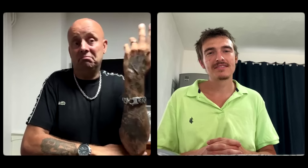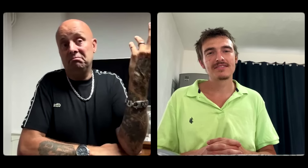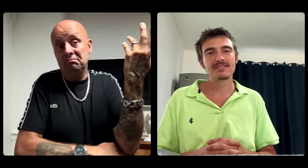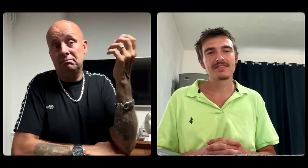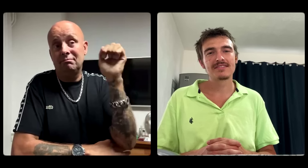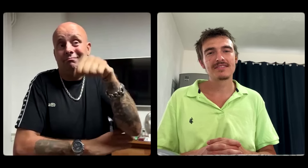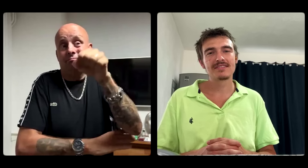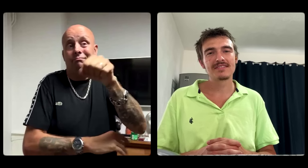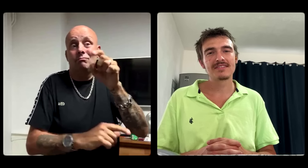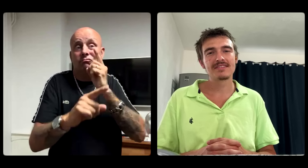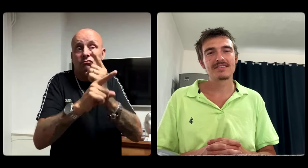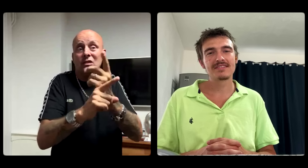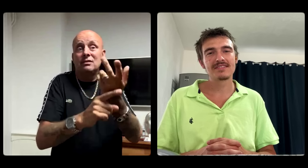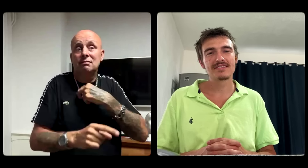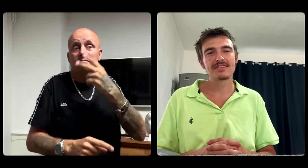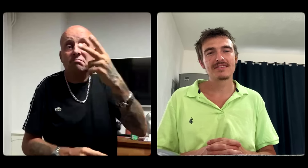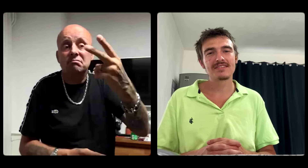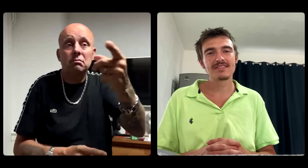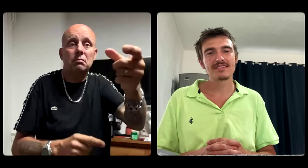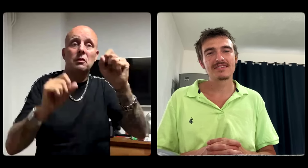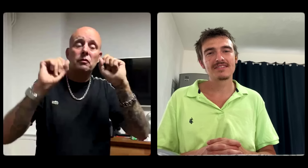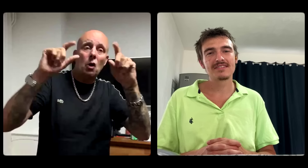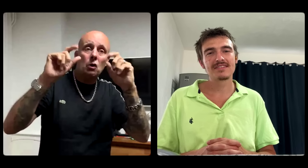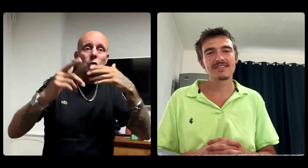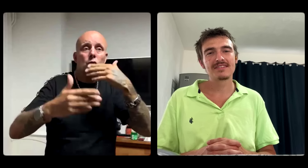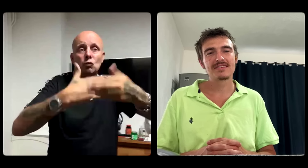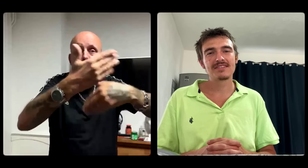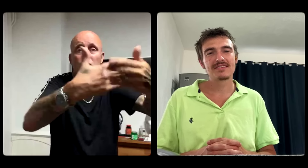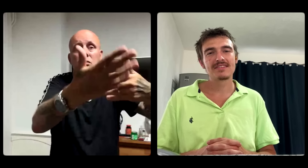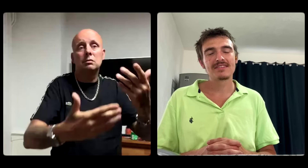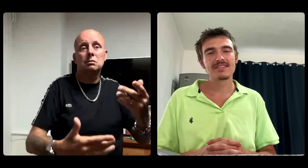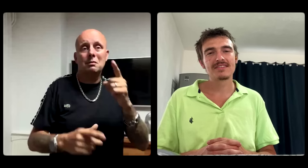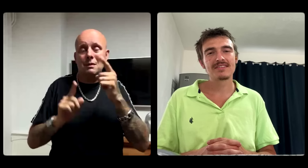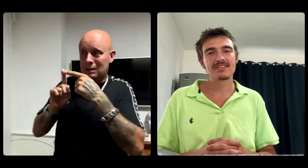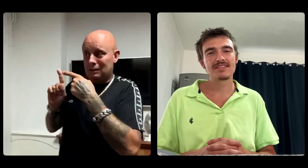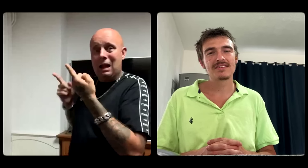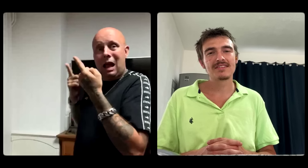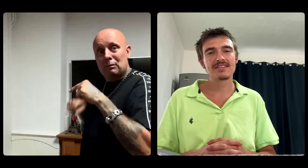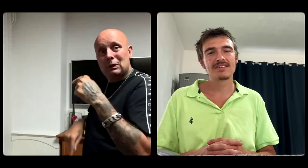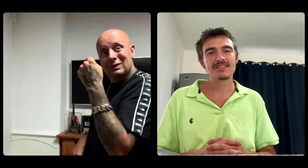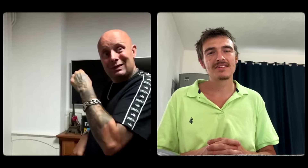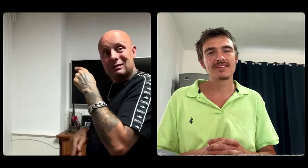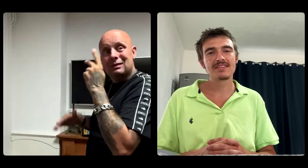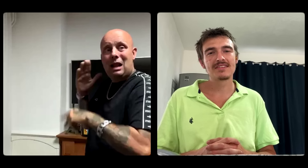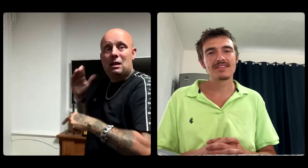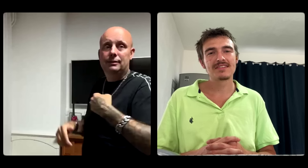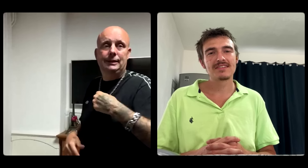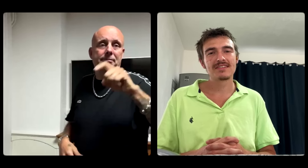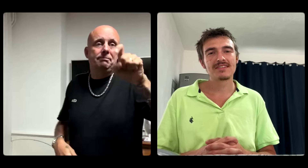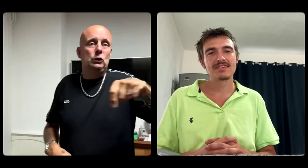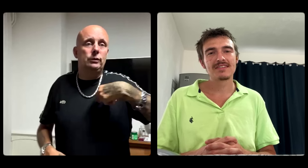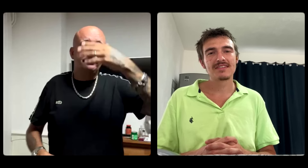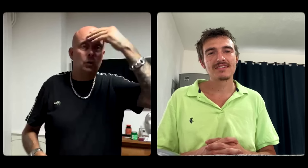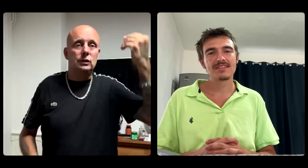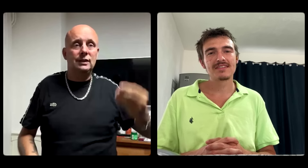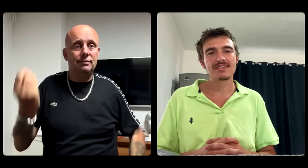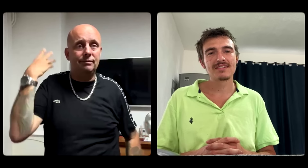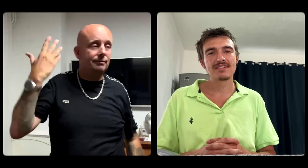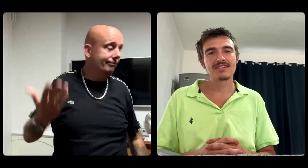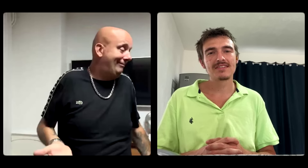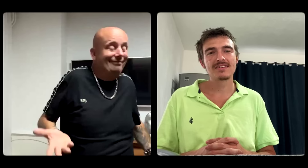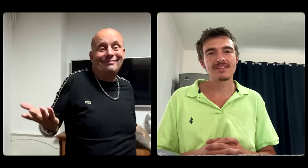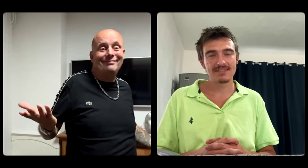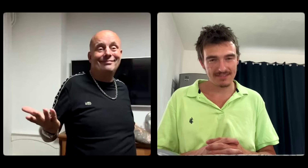is. Sindsdien doe ik, als ik naar de gym ga, een legging aan en daarover een joggingbroek. En daarna ga ik naar de gym, ga ik bij die legging